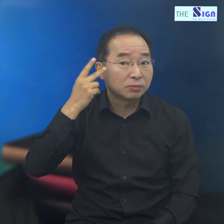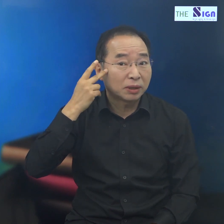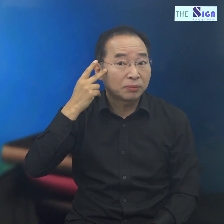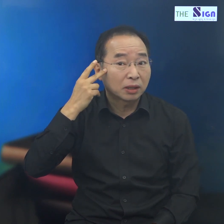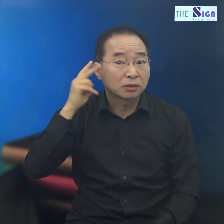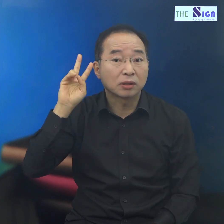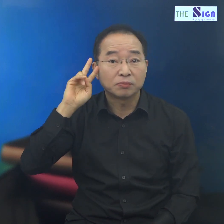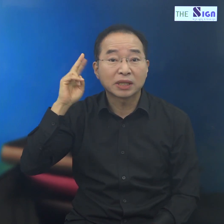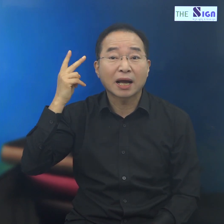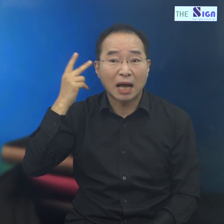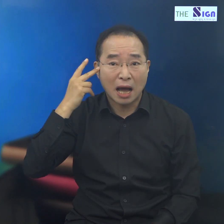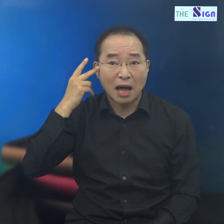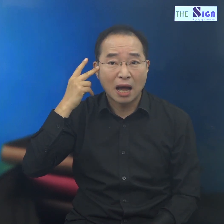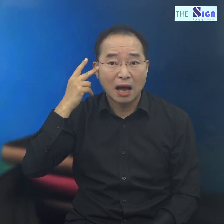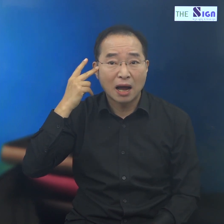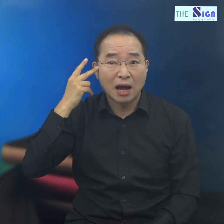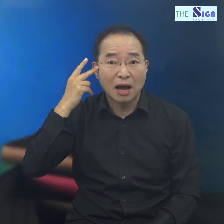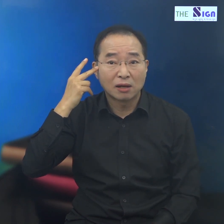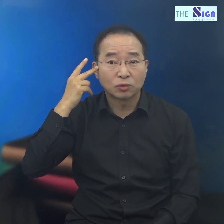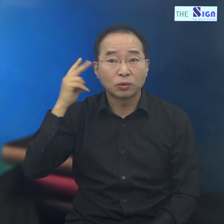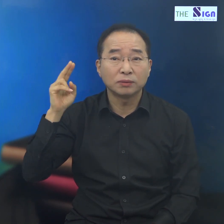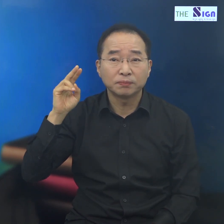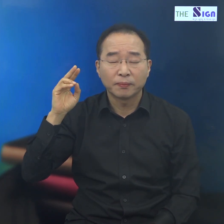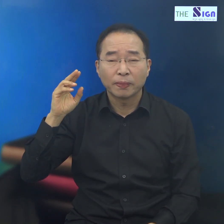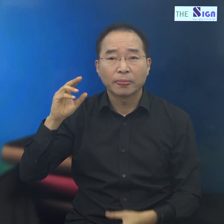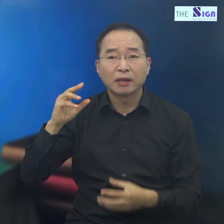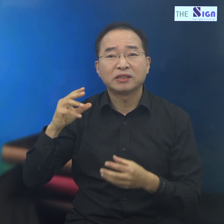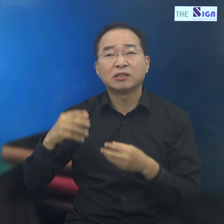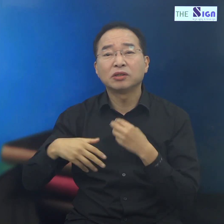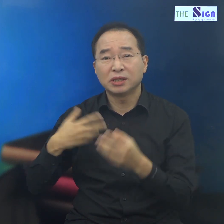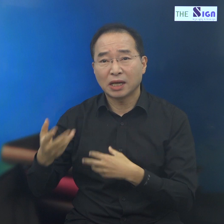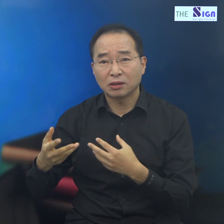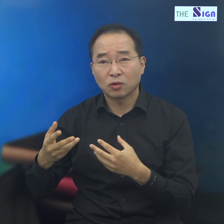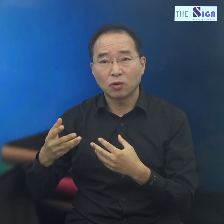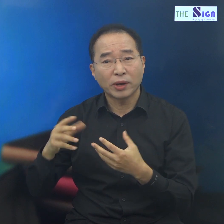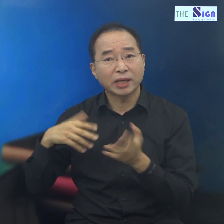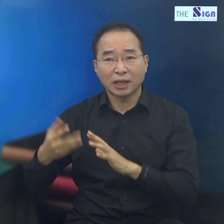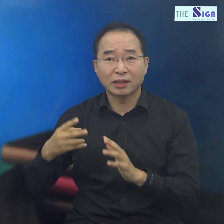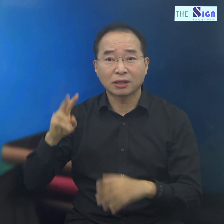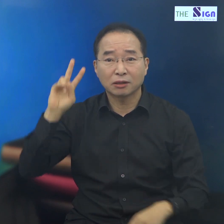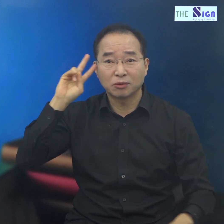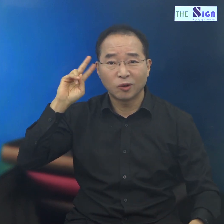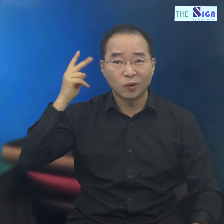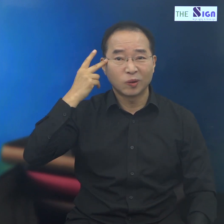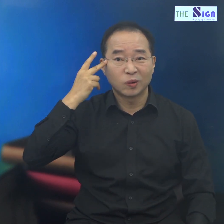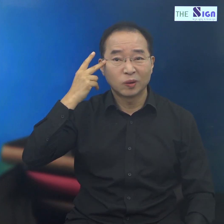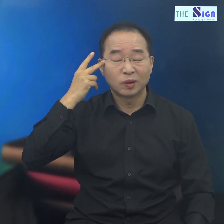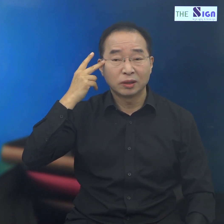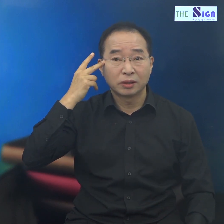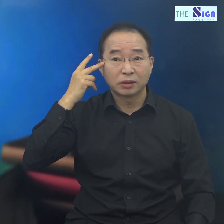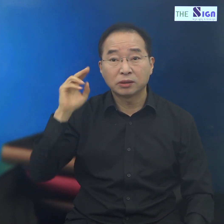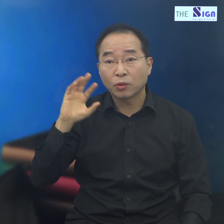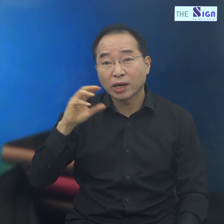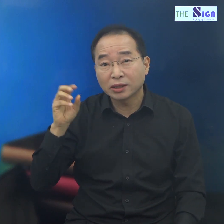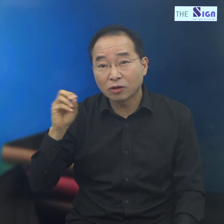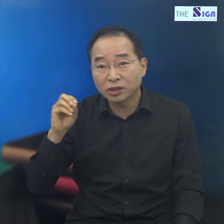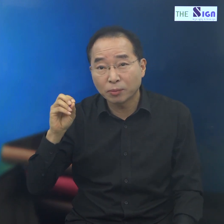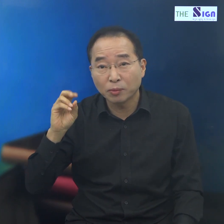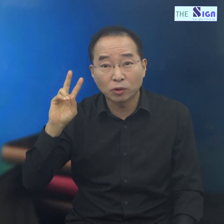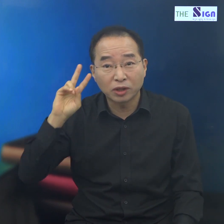됩니다. 그래서 그러면 착각 또는 제정신이 아니고 획가닥했다 그러면, 그래서 획가닥으로 책 보면 어떻게